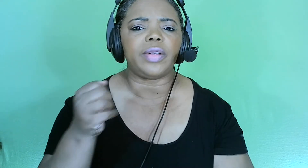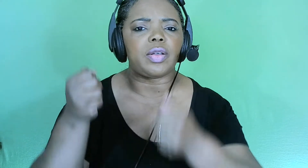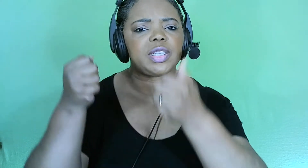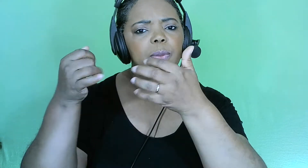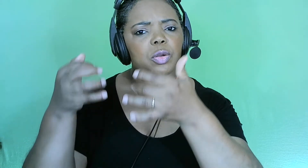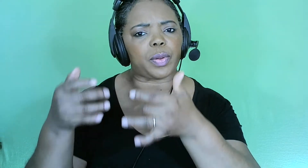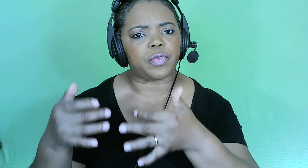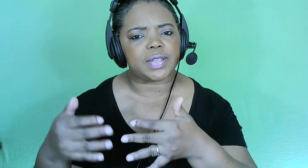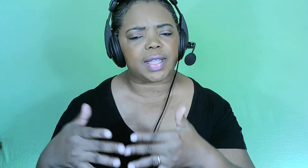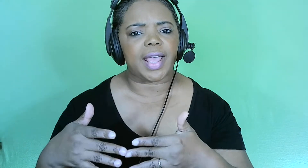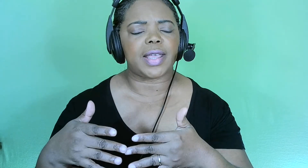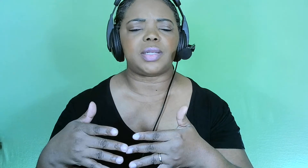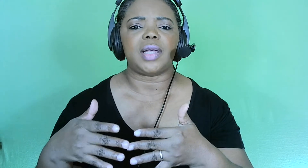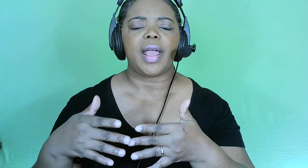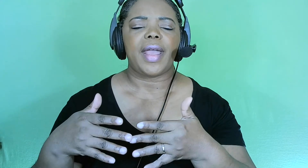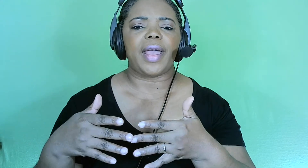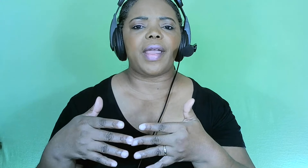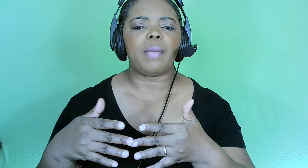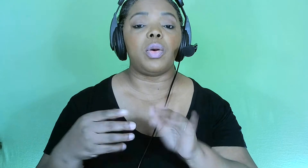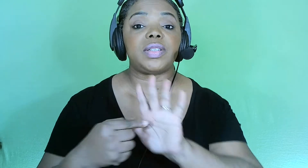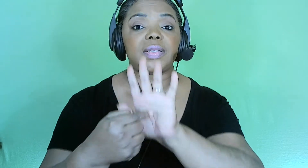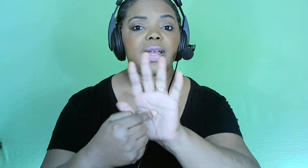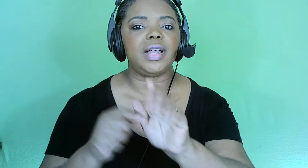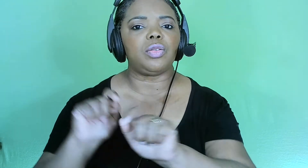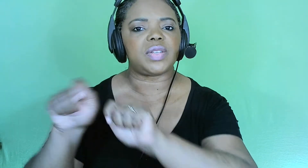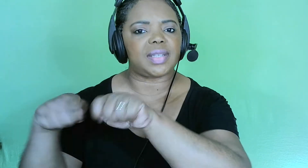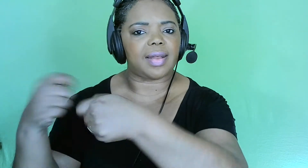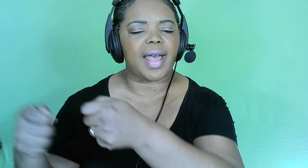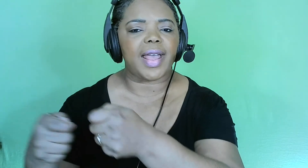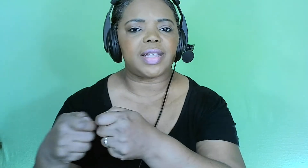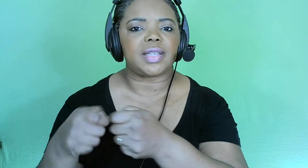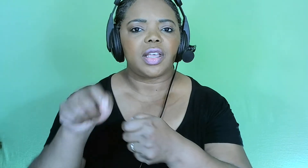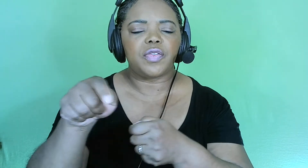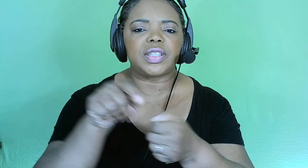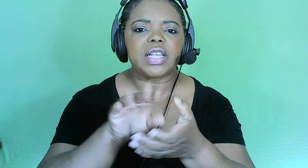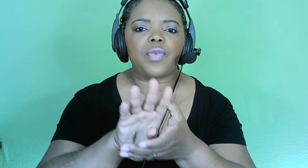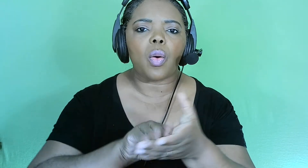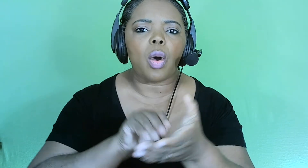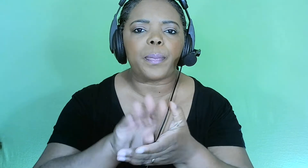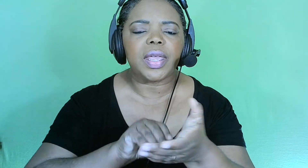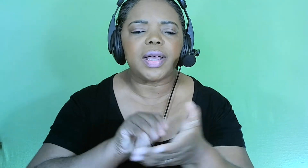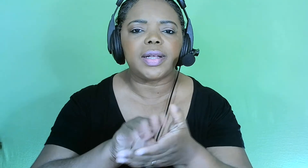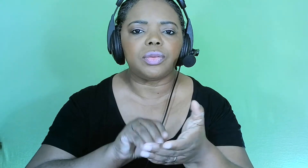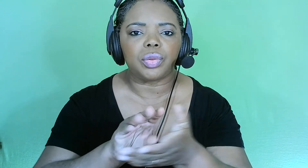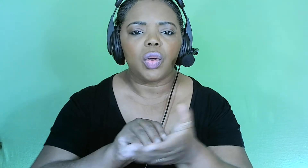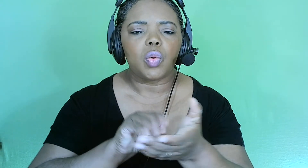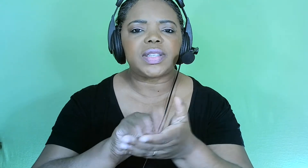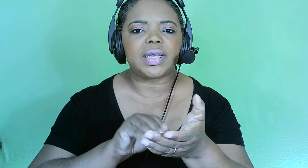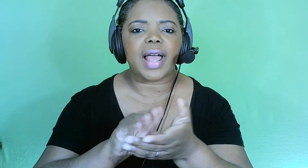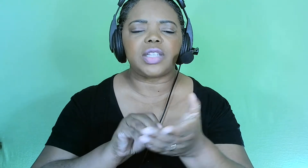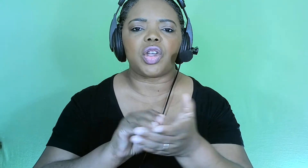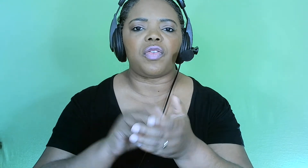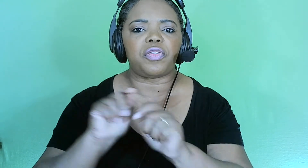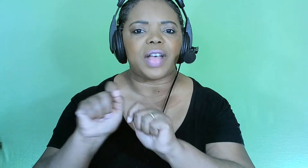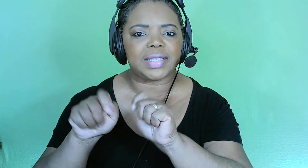eu explico para vocês, mostrando os sinais, e vocês vão copiando os sinais que eu vou